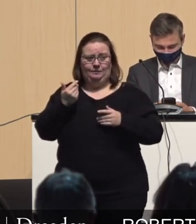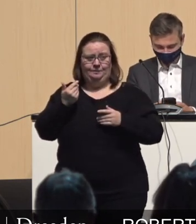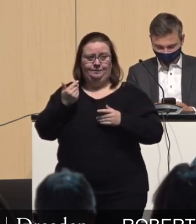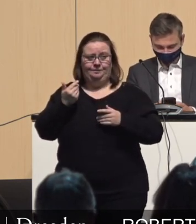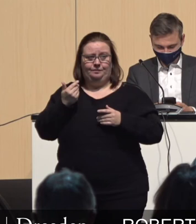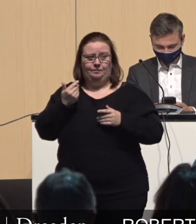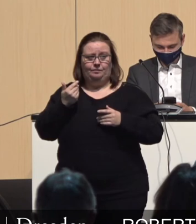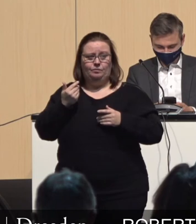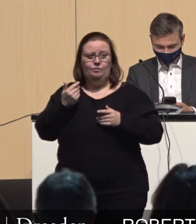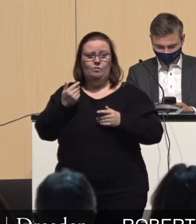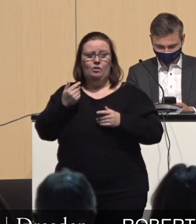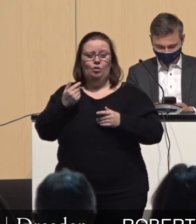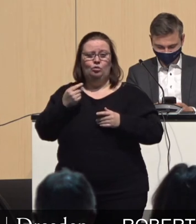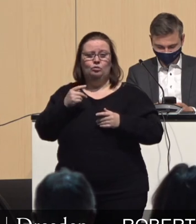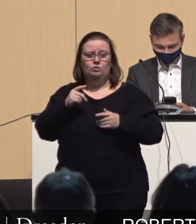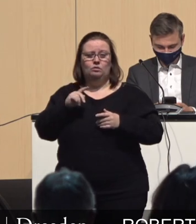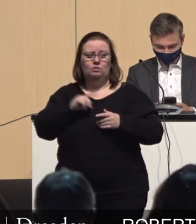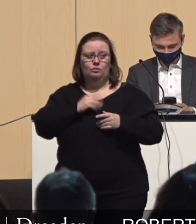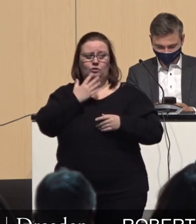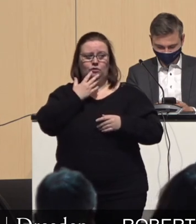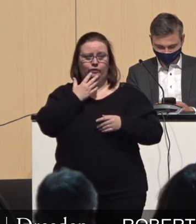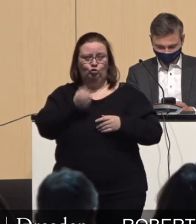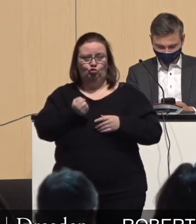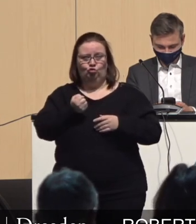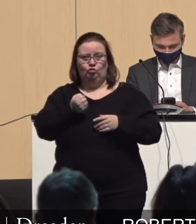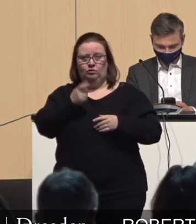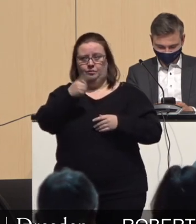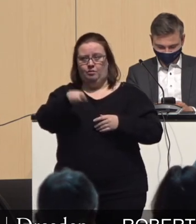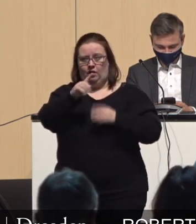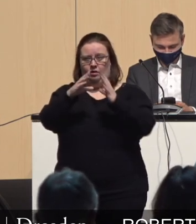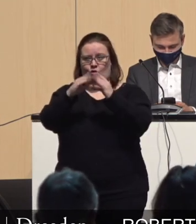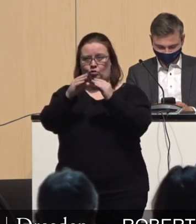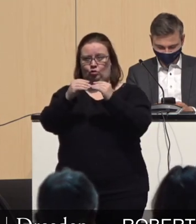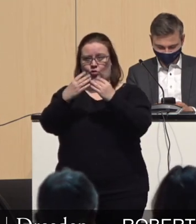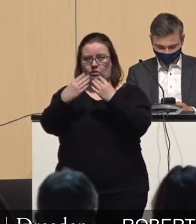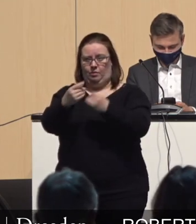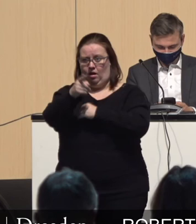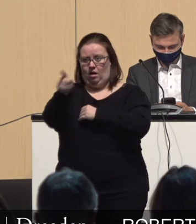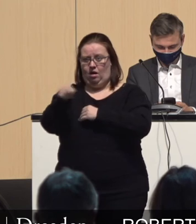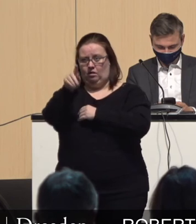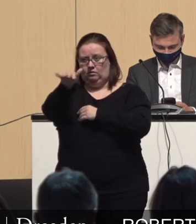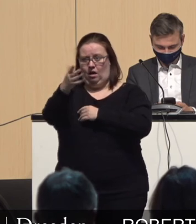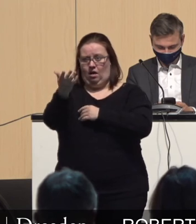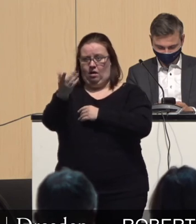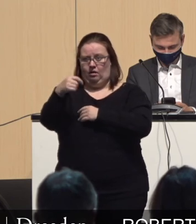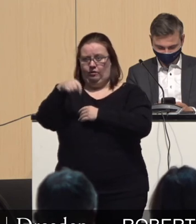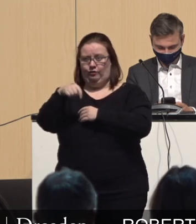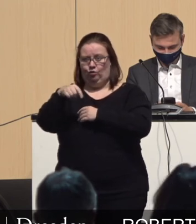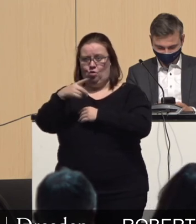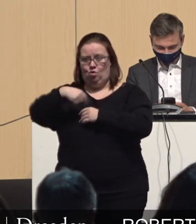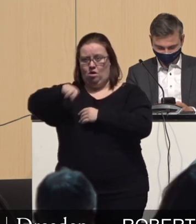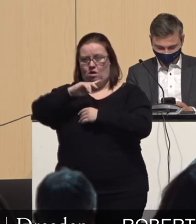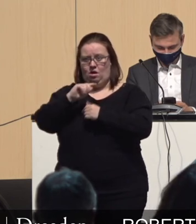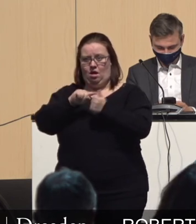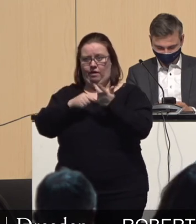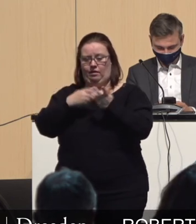ich möchte nochmal mich auch bei den Konzessionsnehmern, die heute zahlreiche sind, für den Rat bzw. für